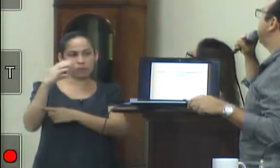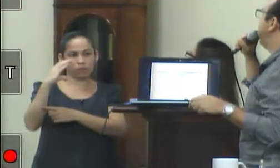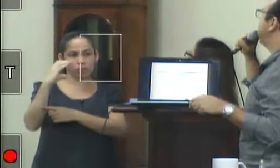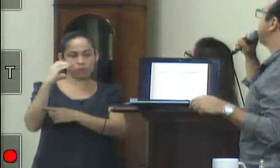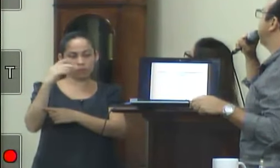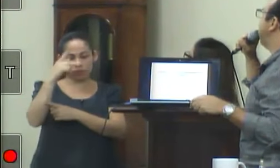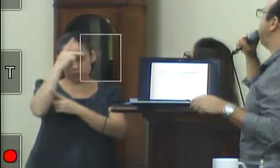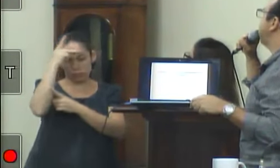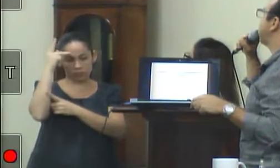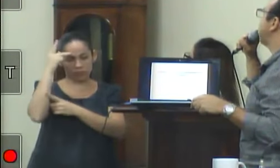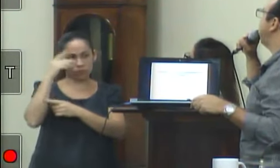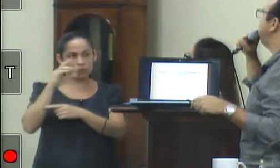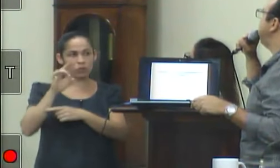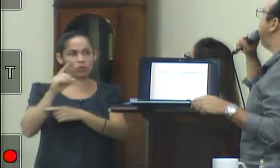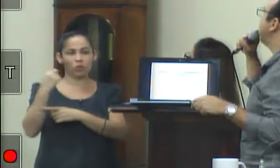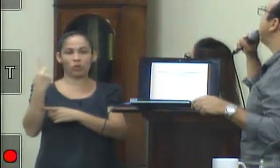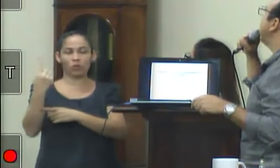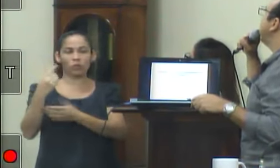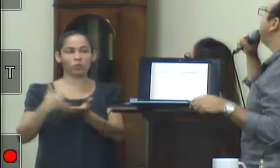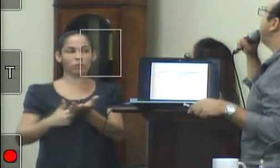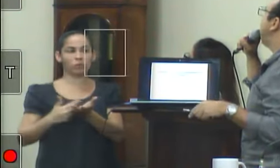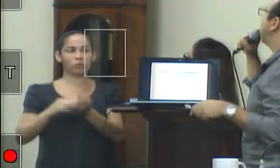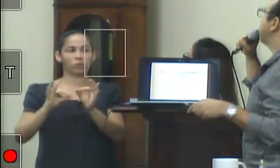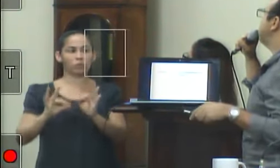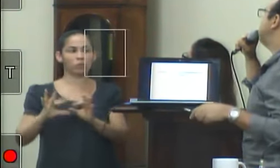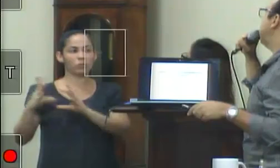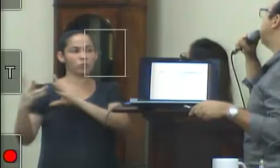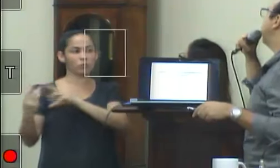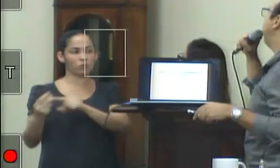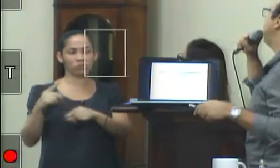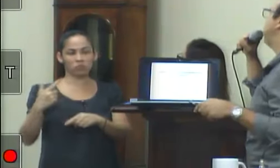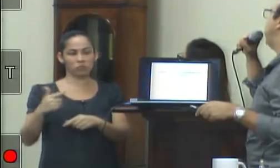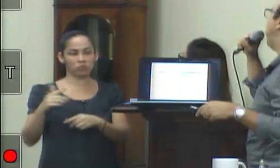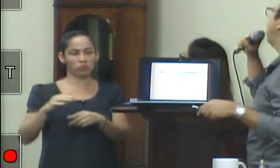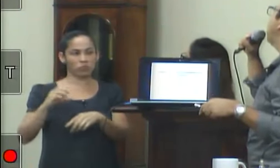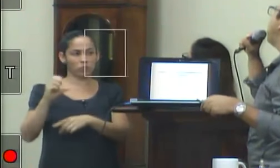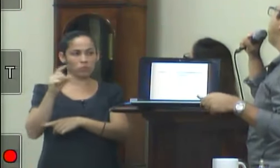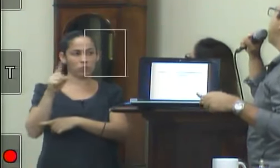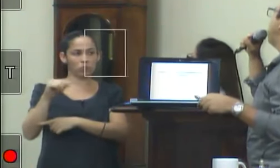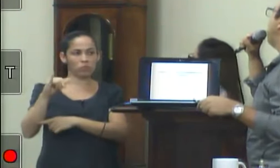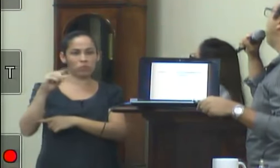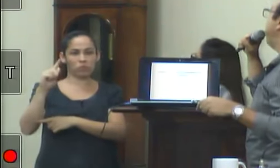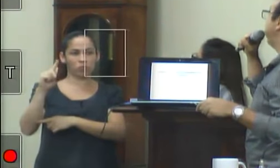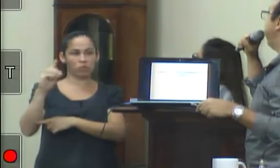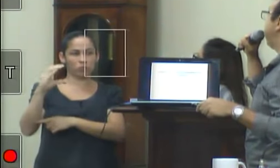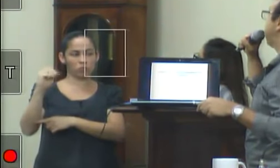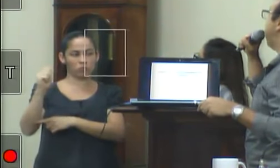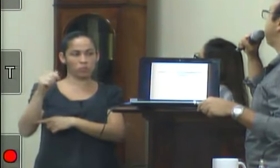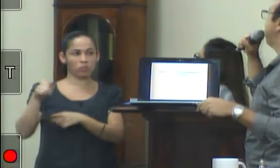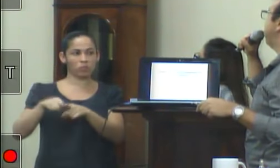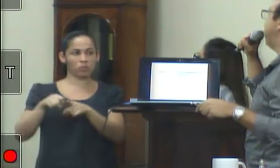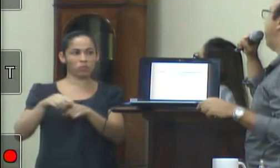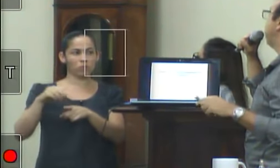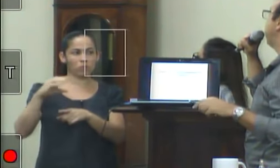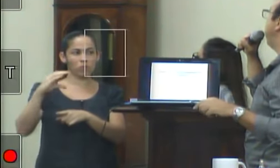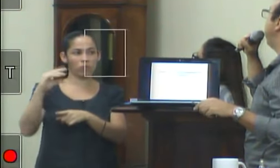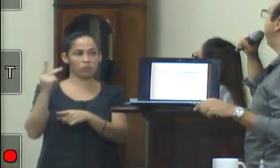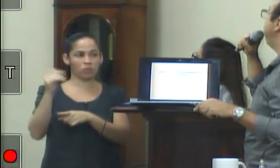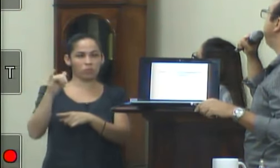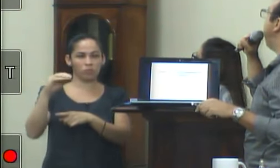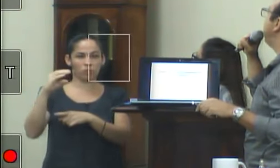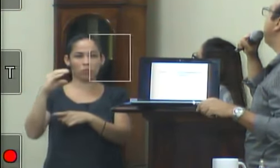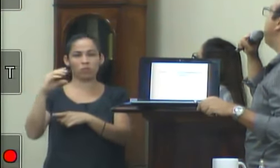notificados de dengue, sendo apenas 1 confirmado, nenhum caso de zika, né, notificado, chikungunya, 3 casos notificados,